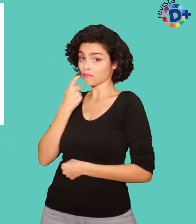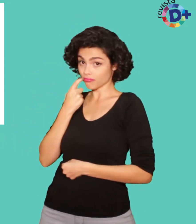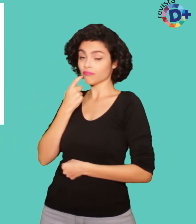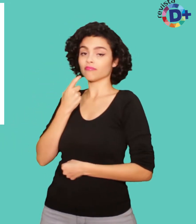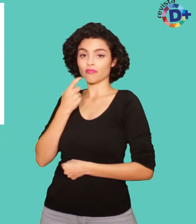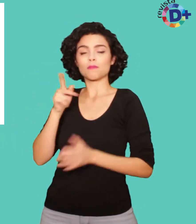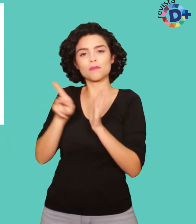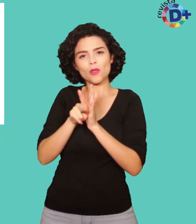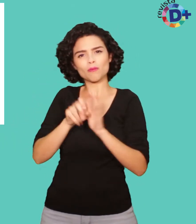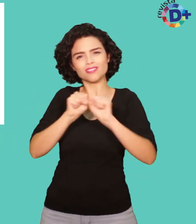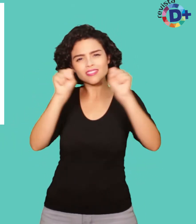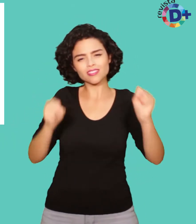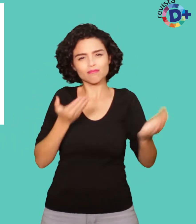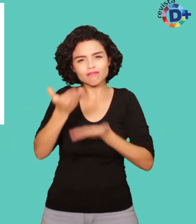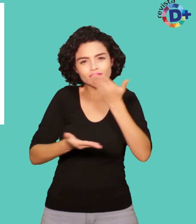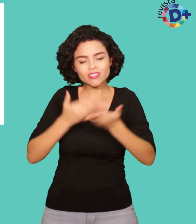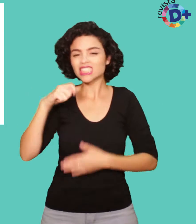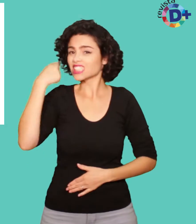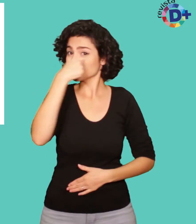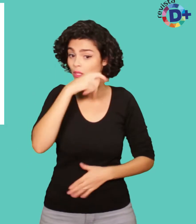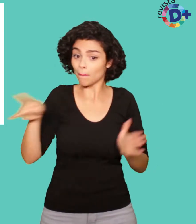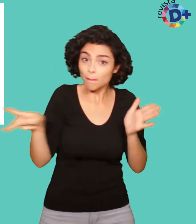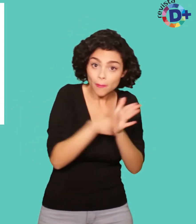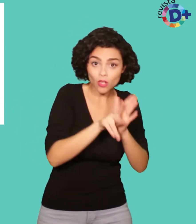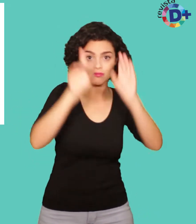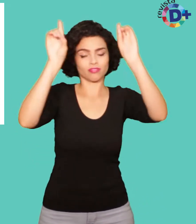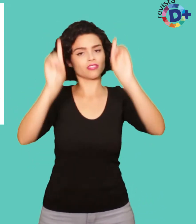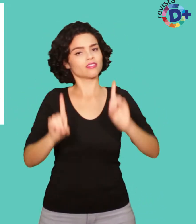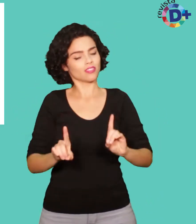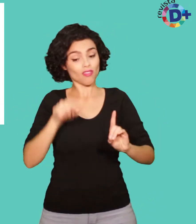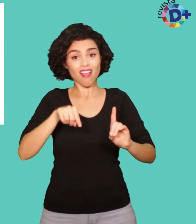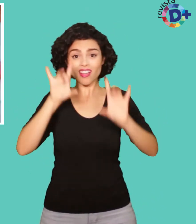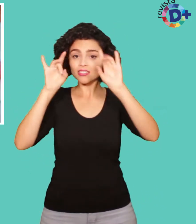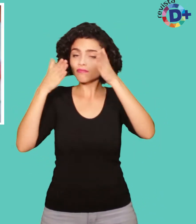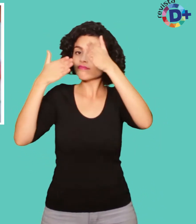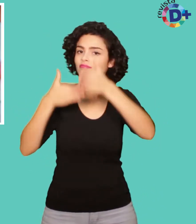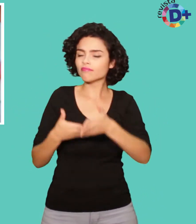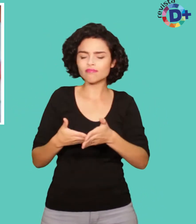sistema odontológico para pessoas com deficiência ainda é uma especialidade